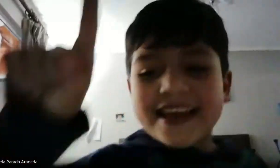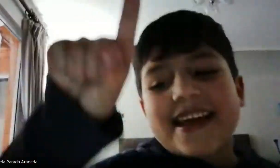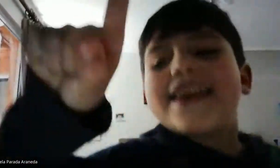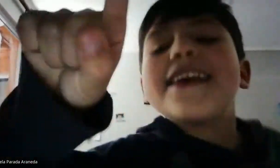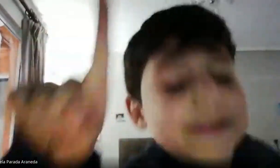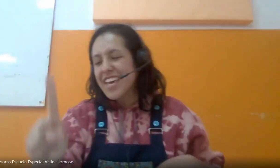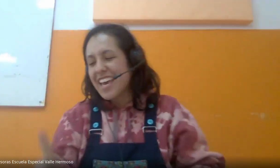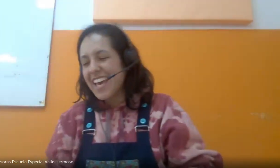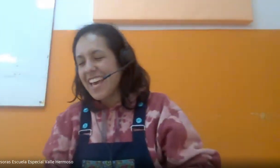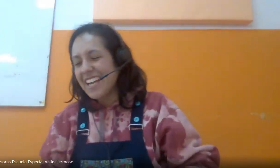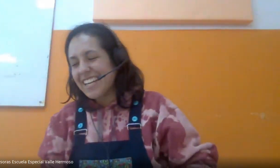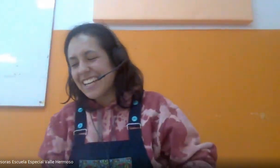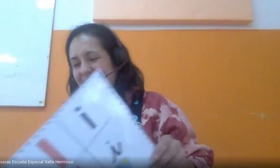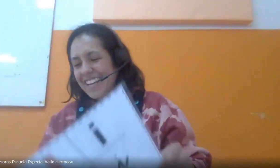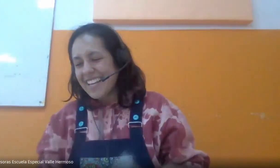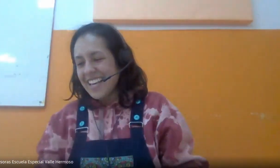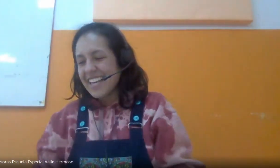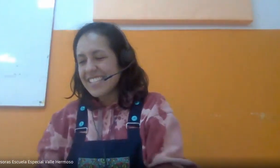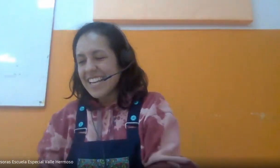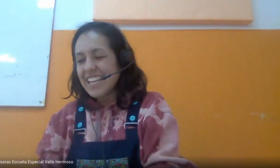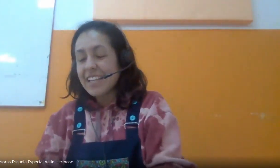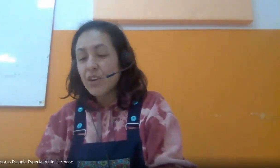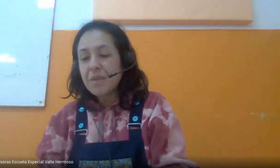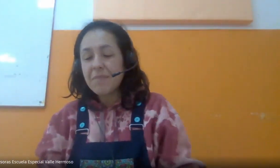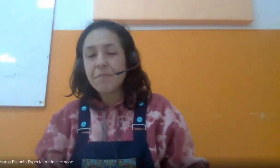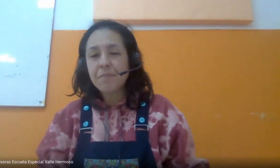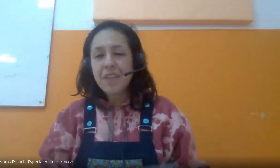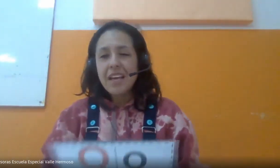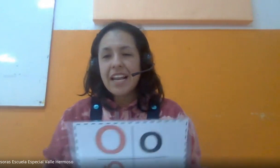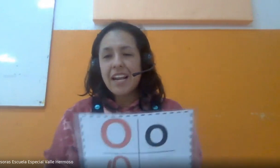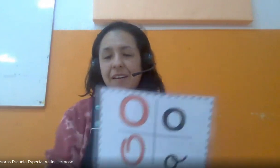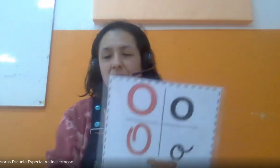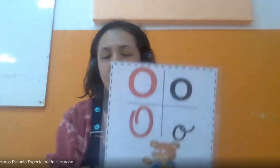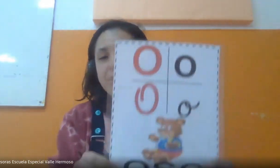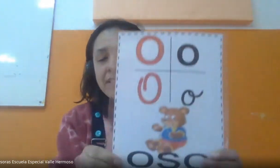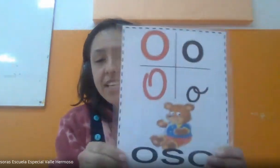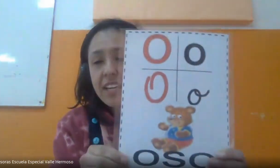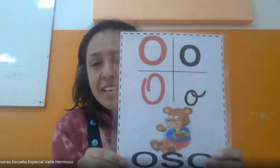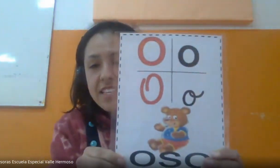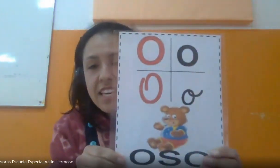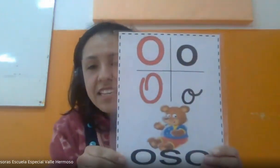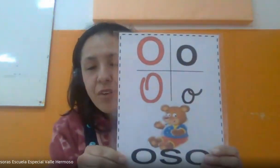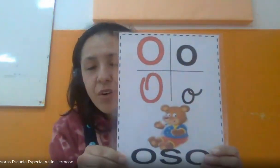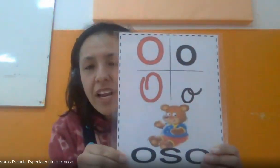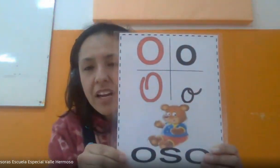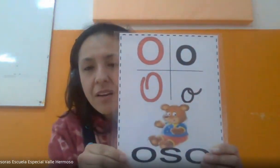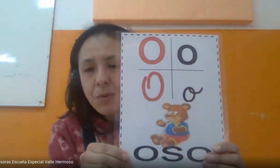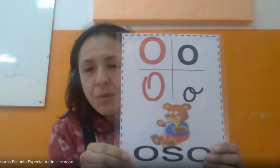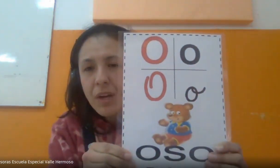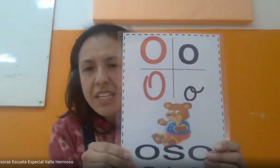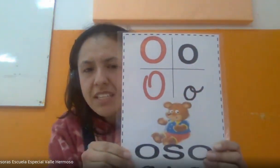Muy bien, excelente. Ahora miren, vamos a hacer la siguiente vocal. ¿Cuál es